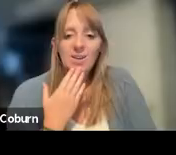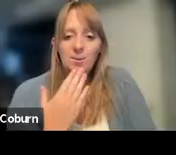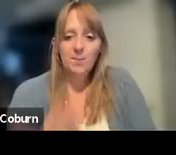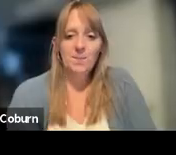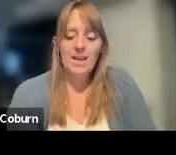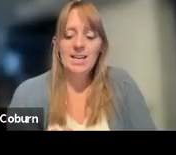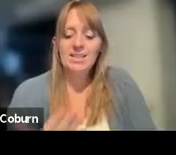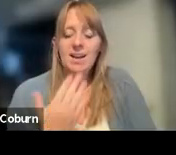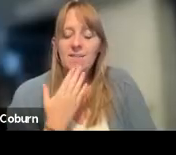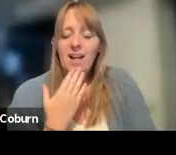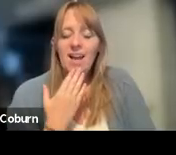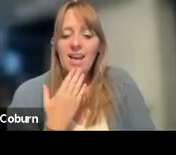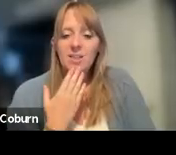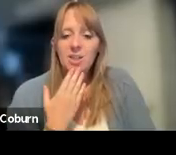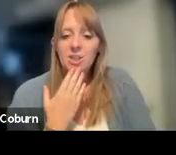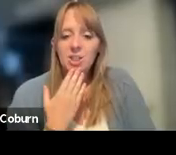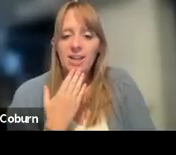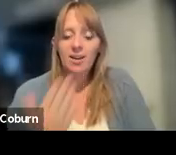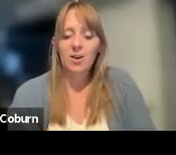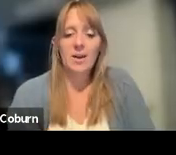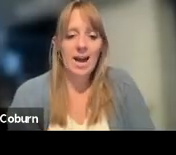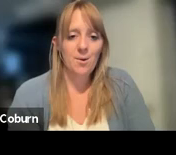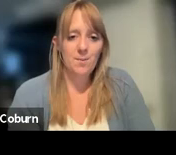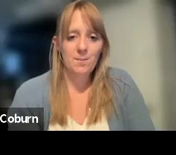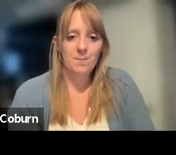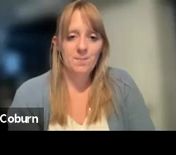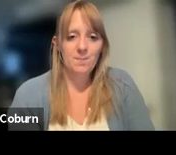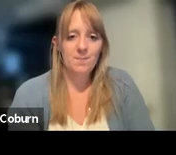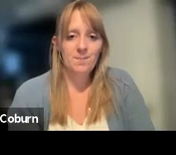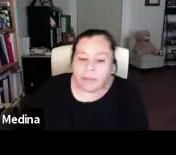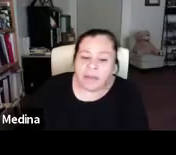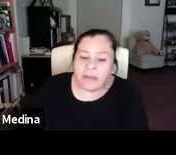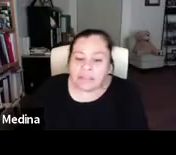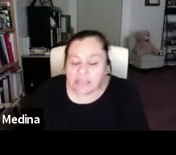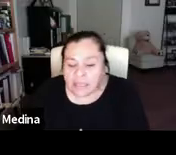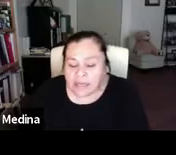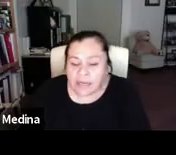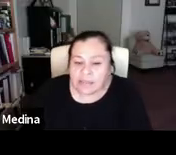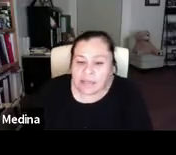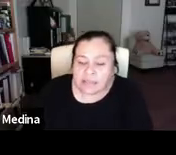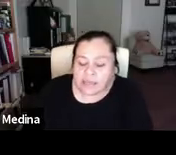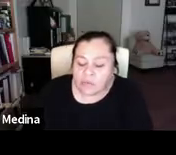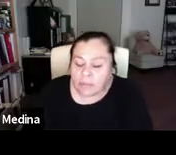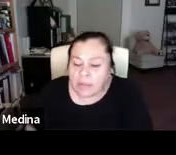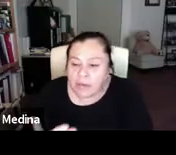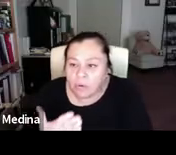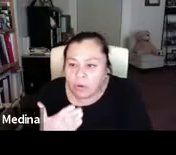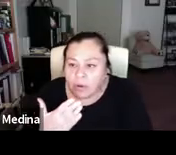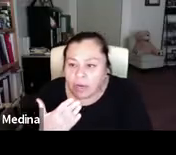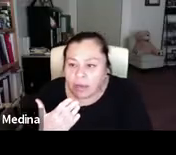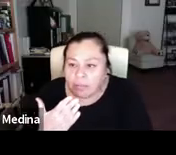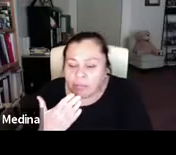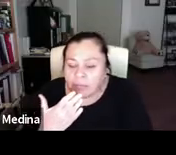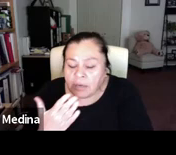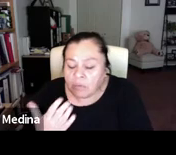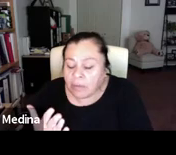Thank you is a flat hand to your chin going out. Para la seña de gracias es una mano